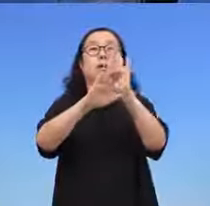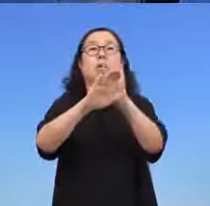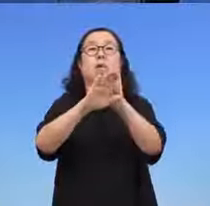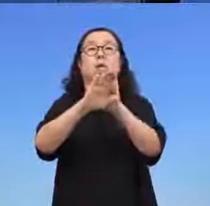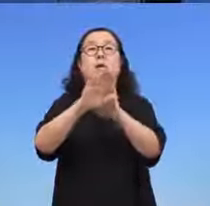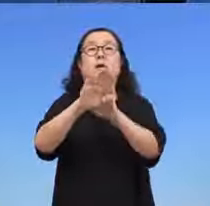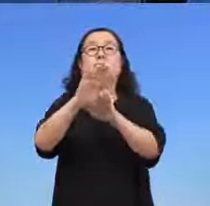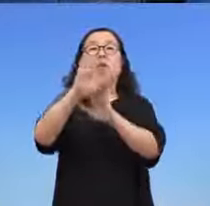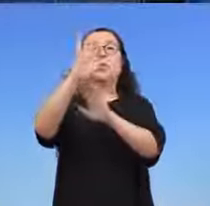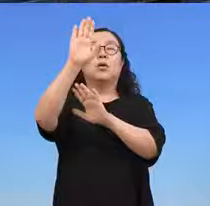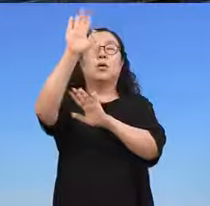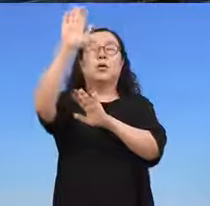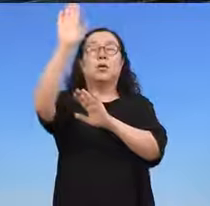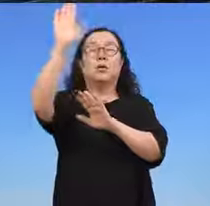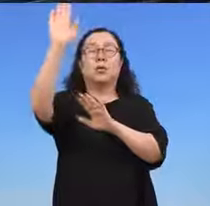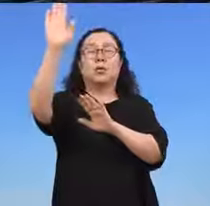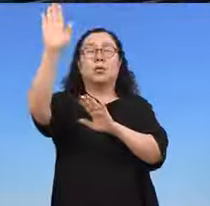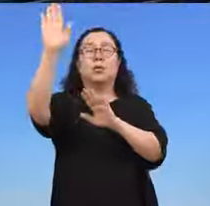찬양합니다.